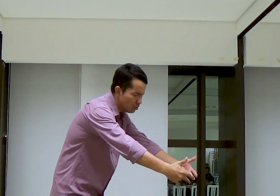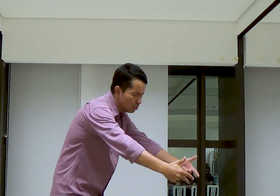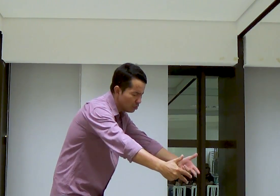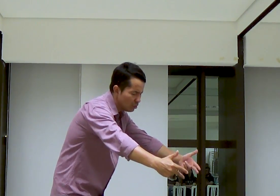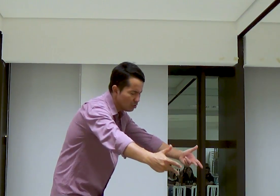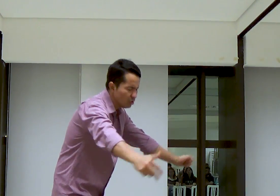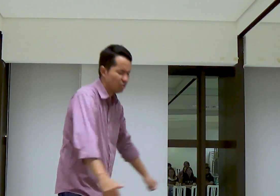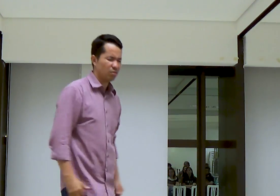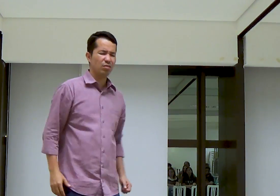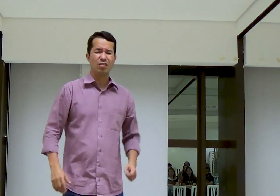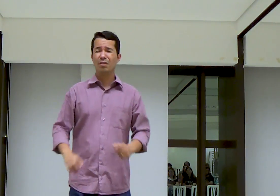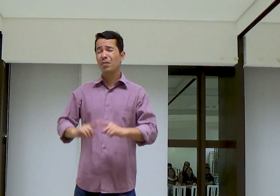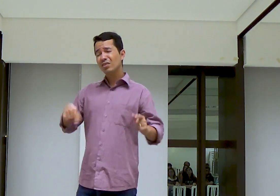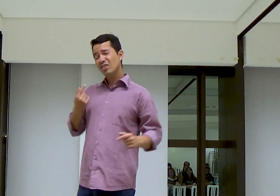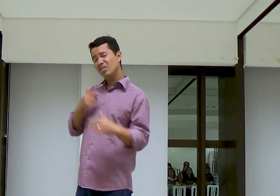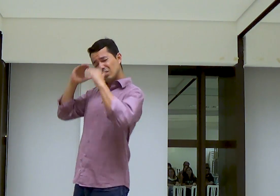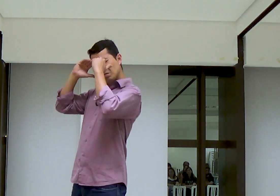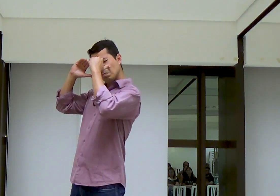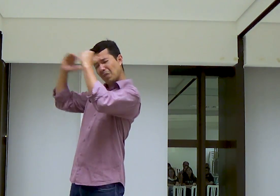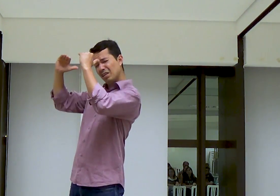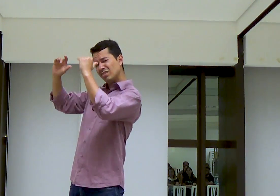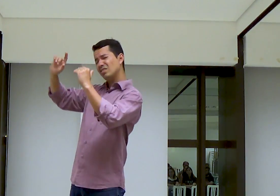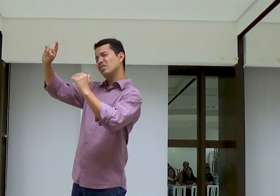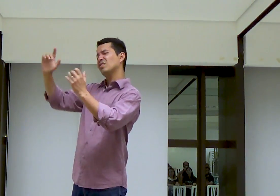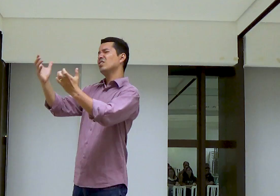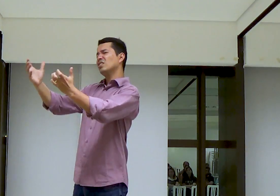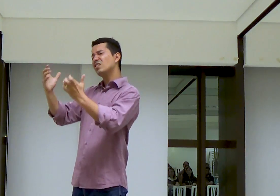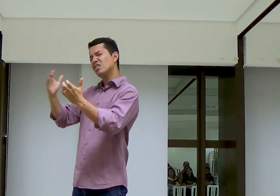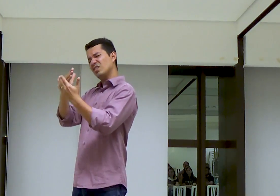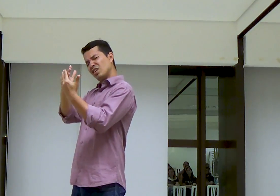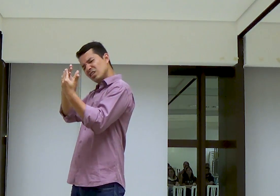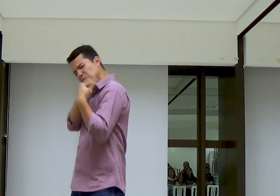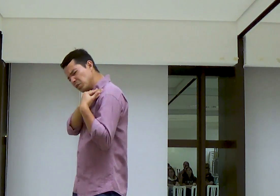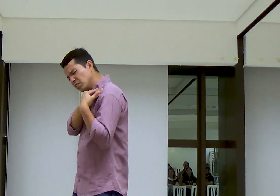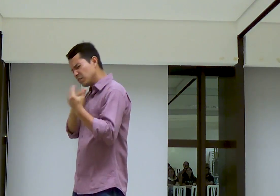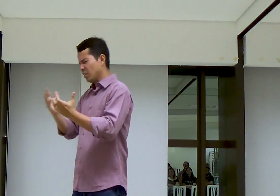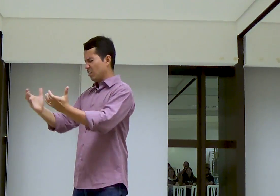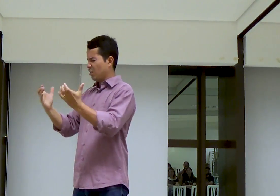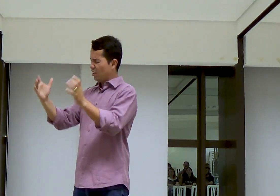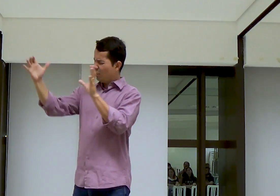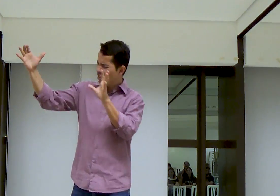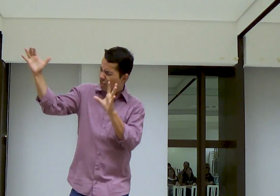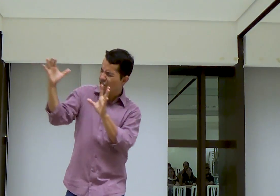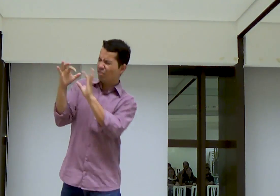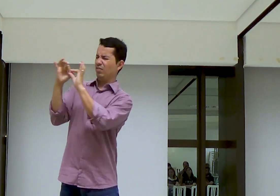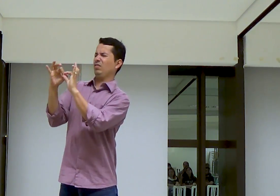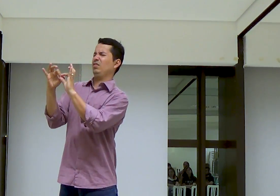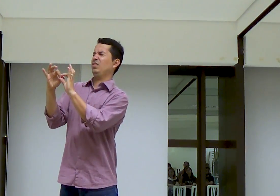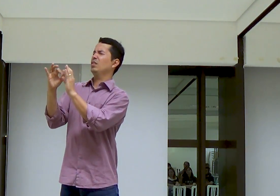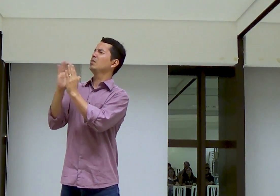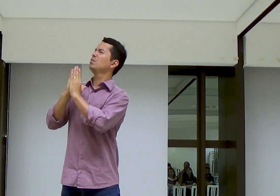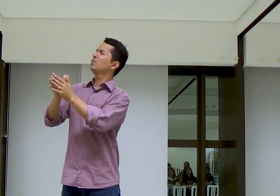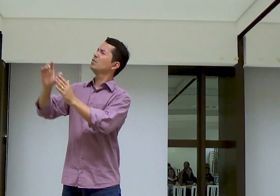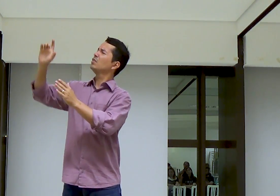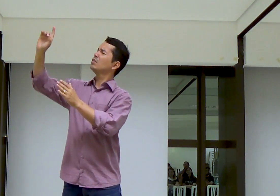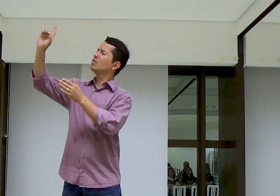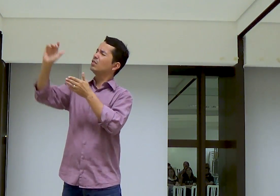outras coisas. Muitas vezes nós até queremos te obedecer, desejamos ser